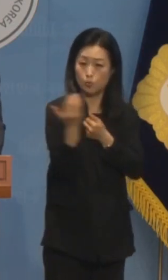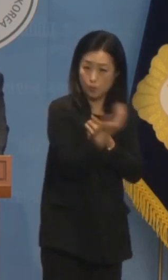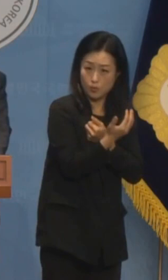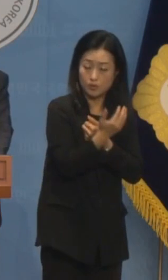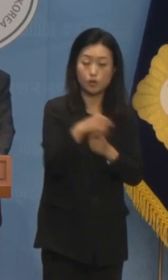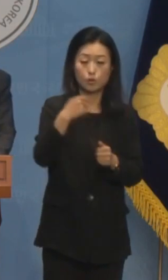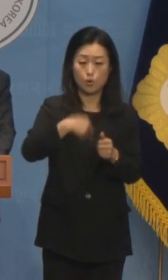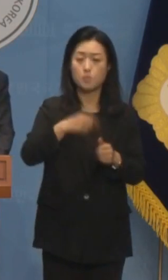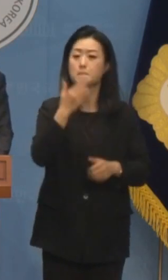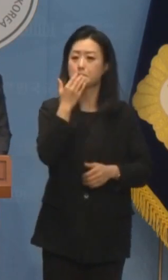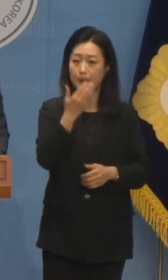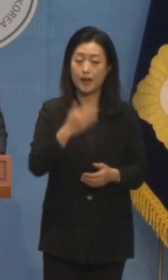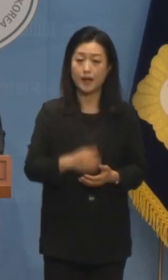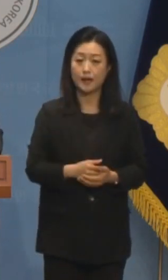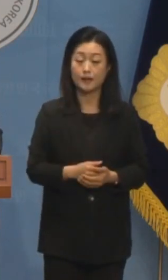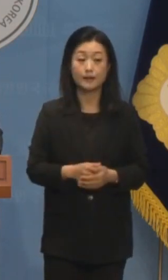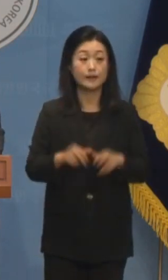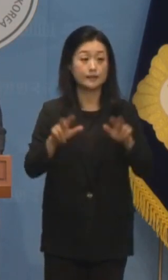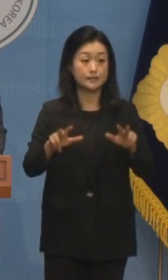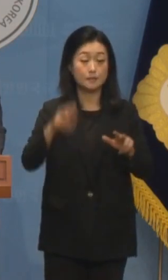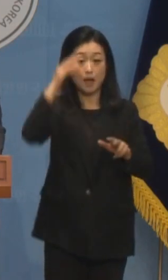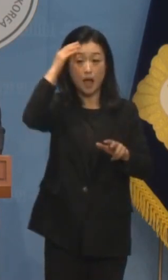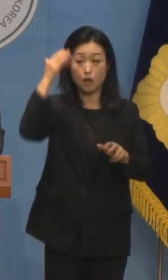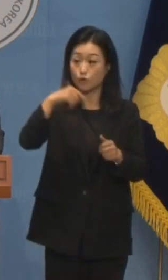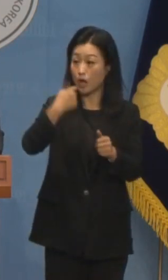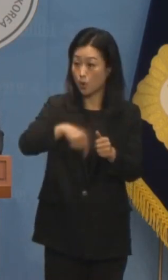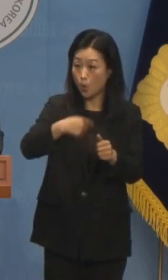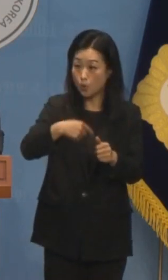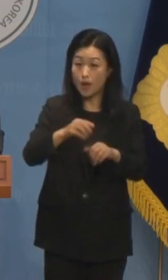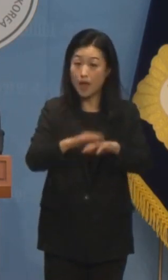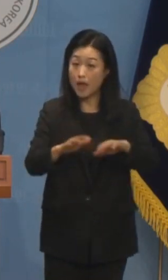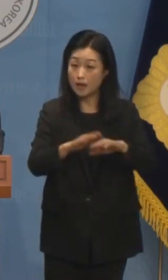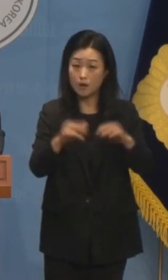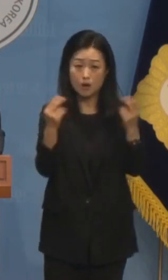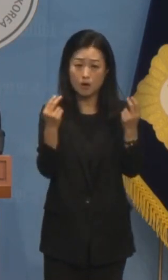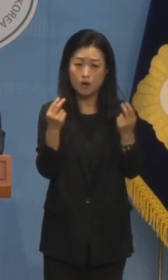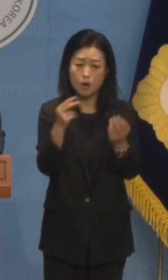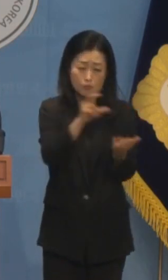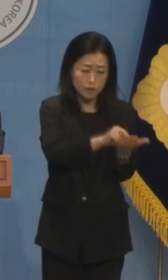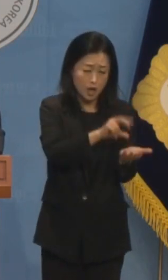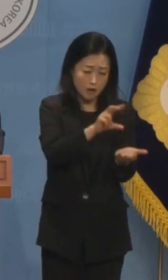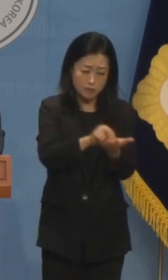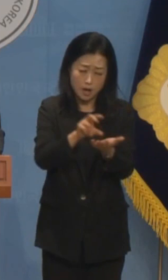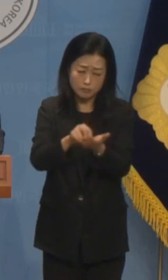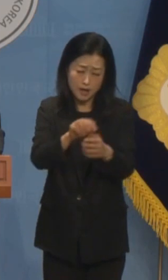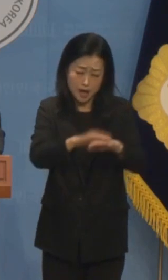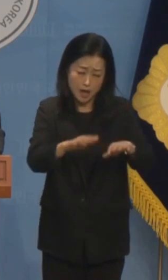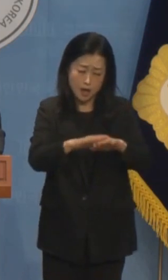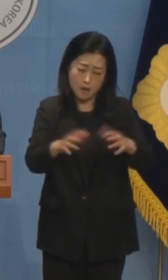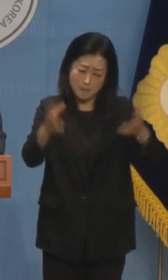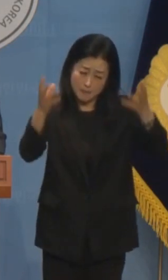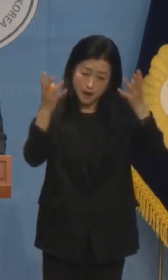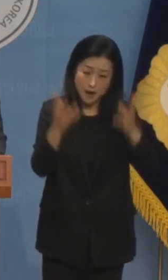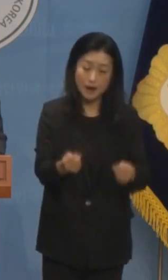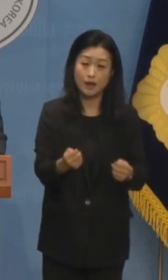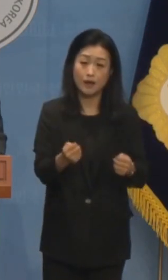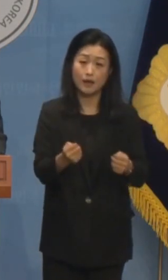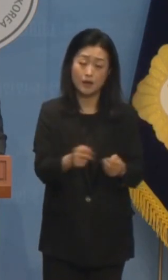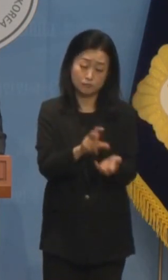하겠습니다. 지금 우리 교육엔 해결해야 할 당면 과제와 현안이 많습니다.